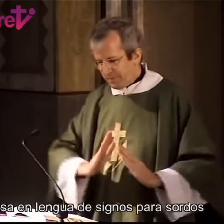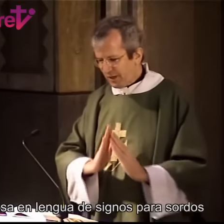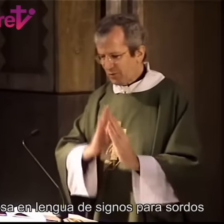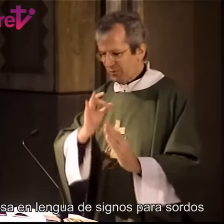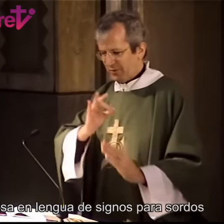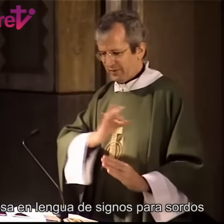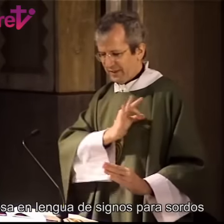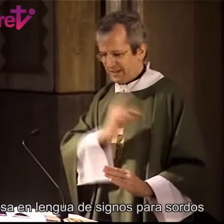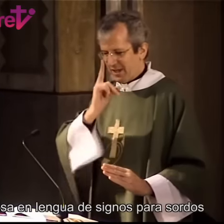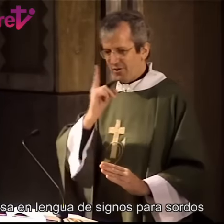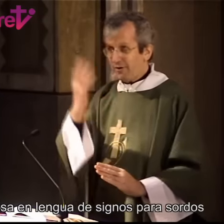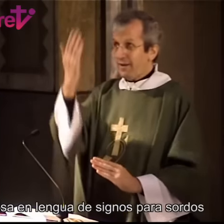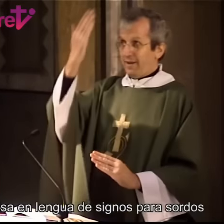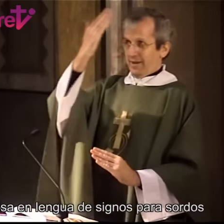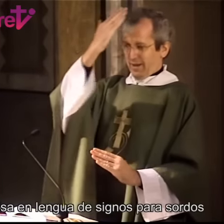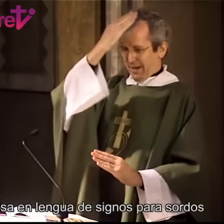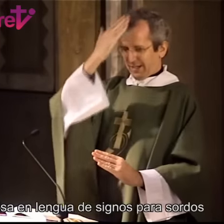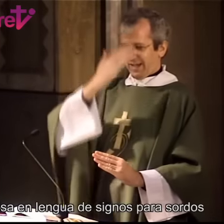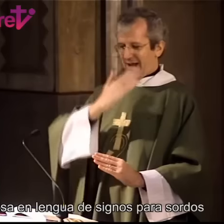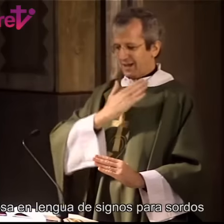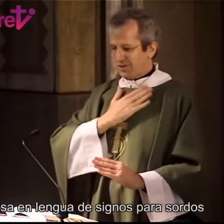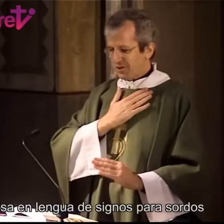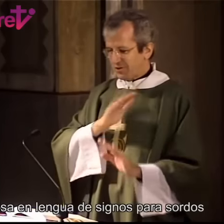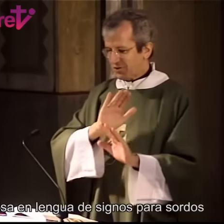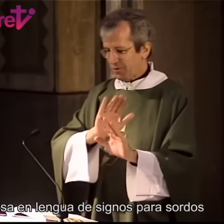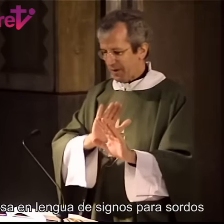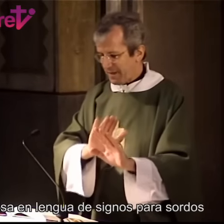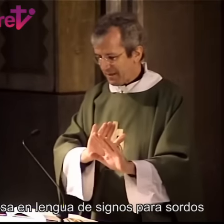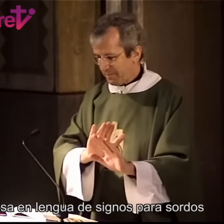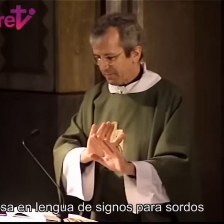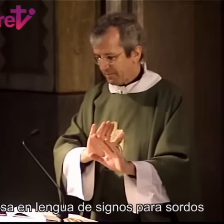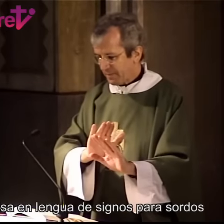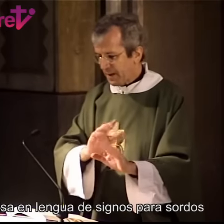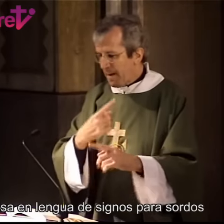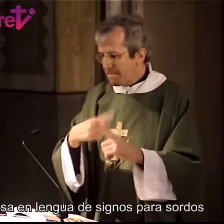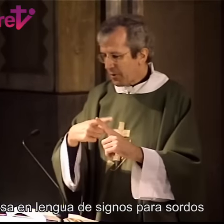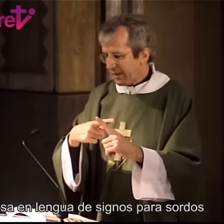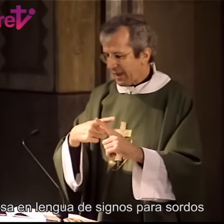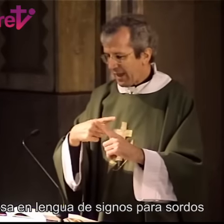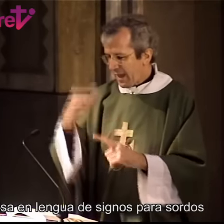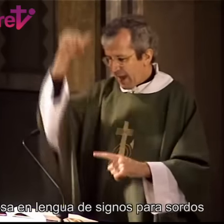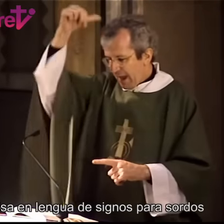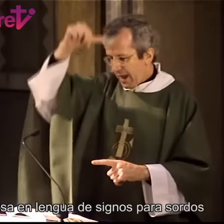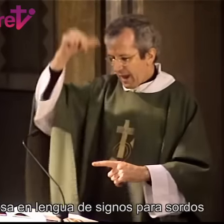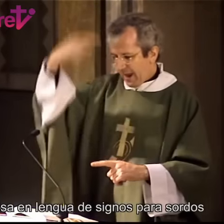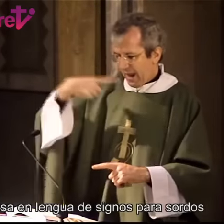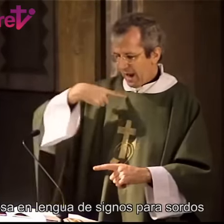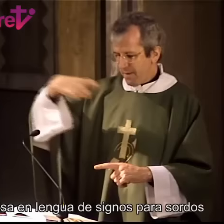Espíritu del Señor está sobre mí, porque Él me ha